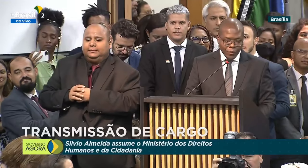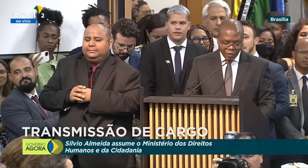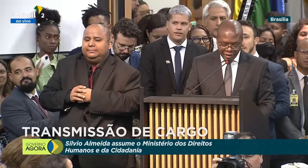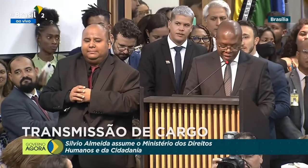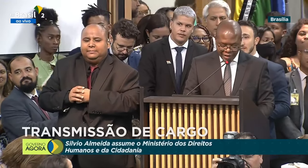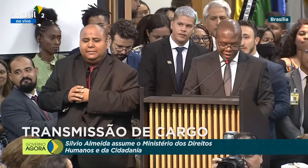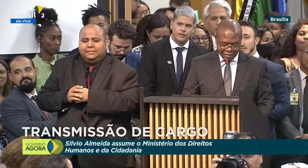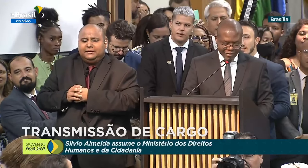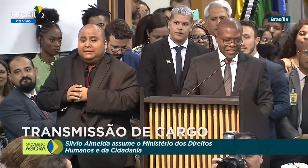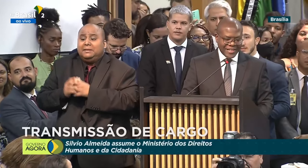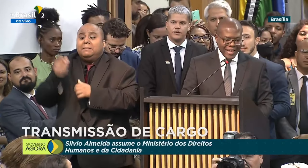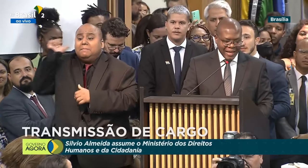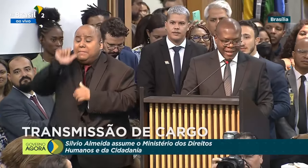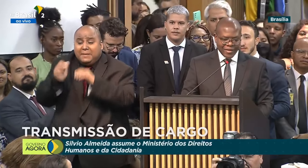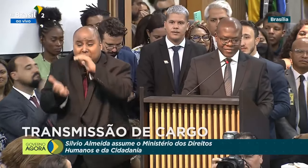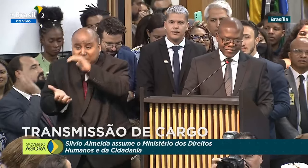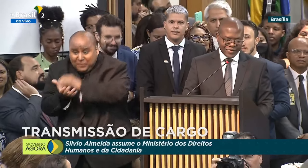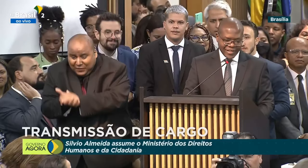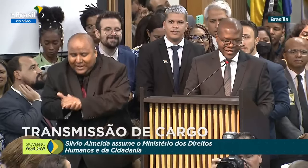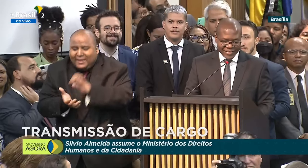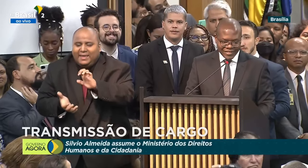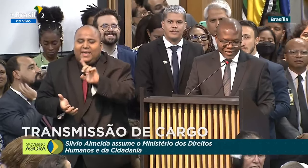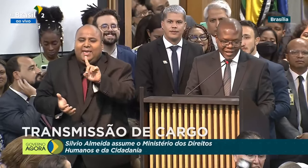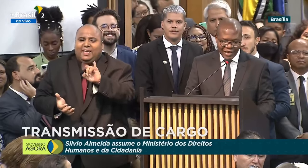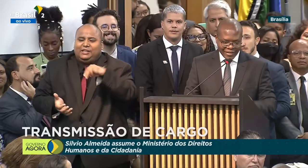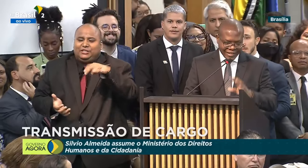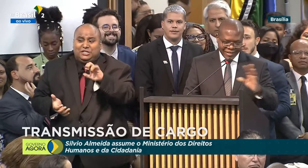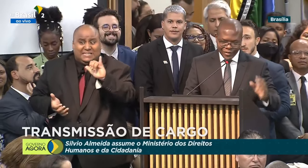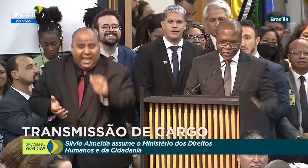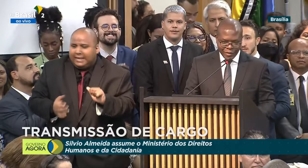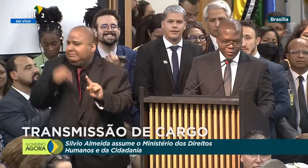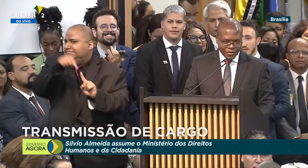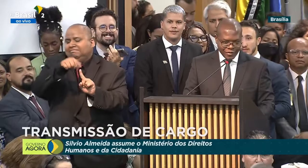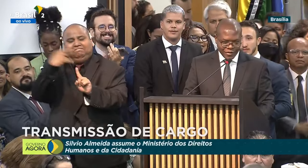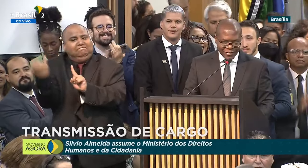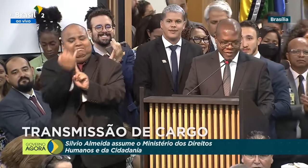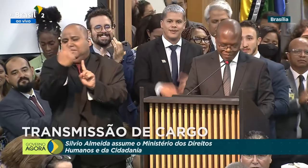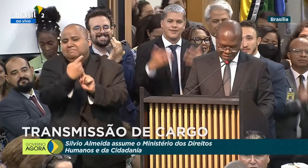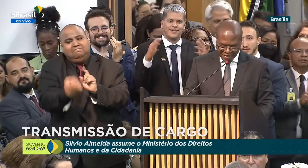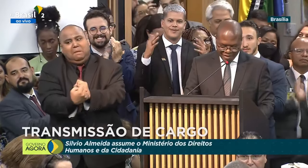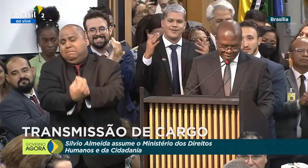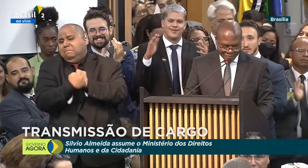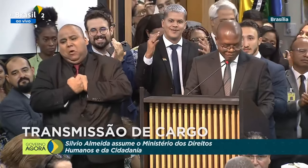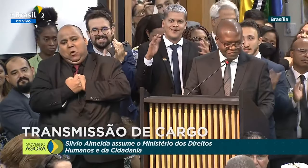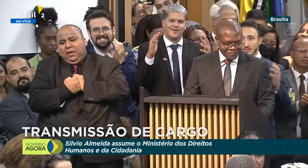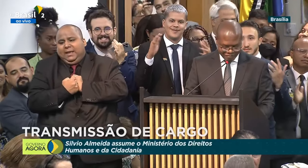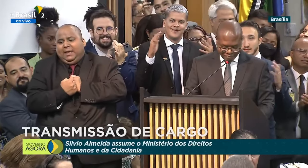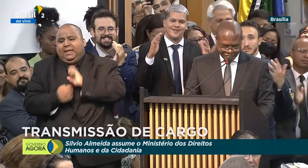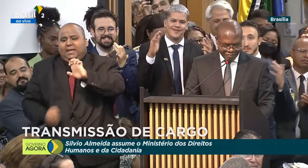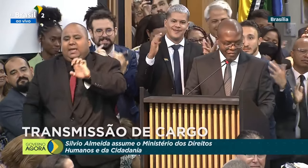minha companheira de meia não é sem ela nada disso seria possível